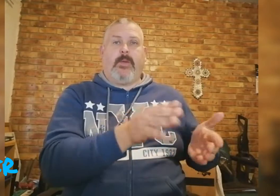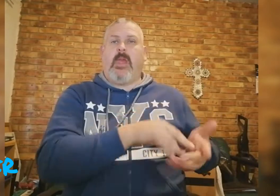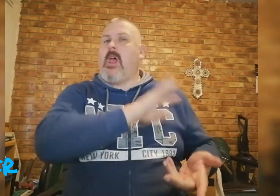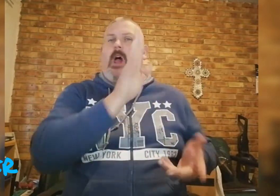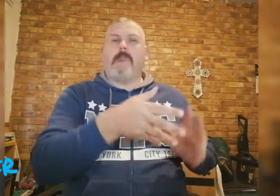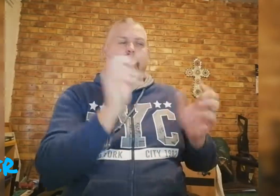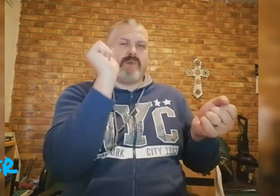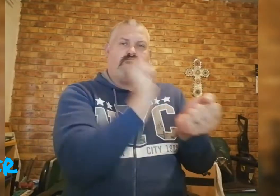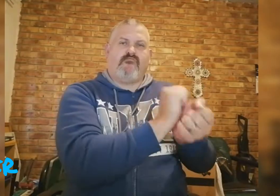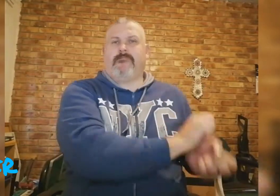allemaal